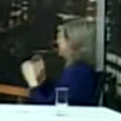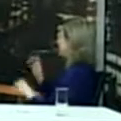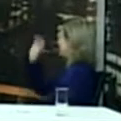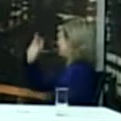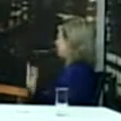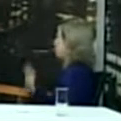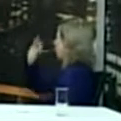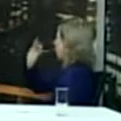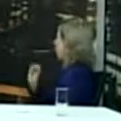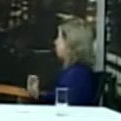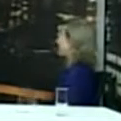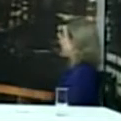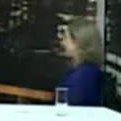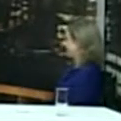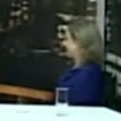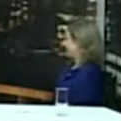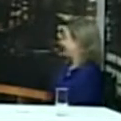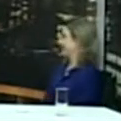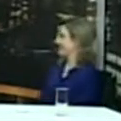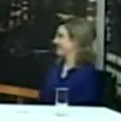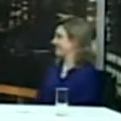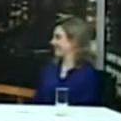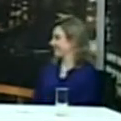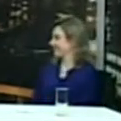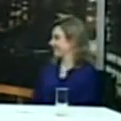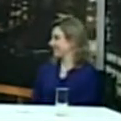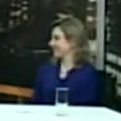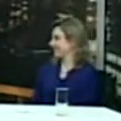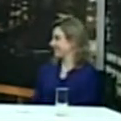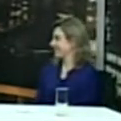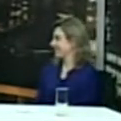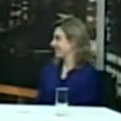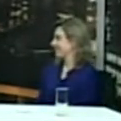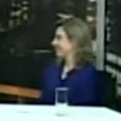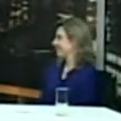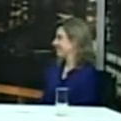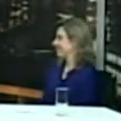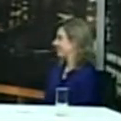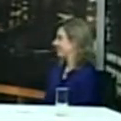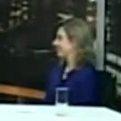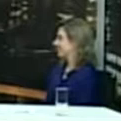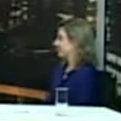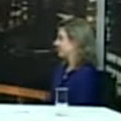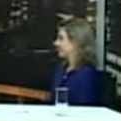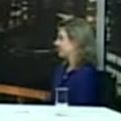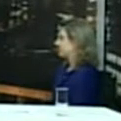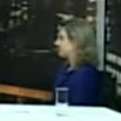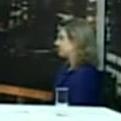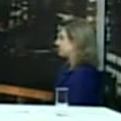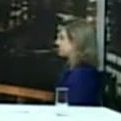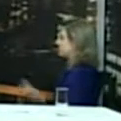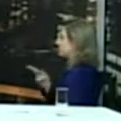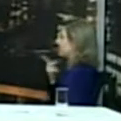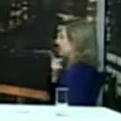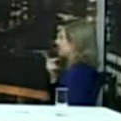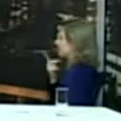David, o que a gente tem na sequência aí? Conta pra nós. O assunto da Cris, né? Já conversei com a Sandra